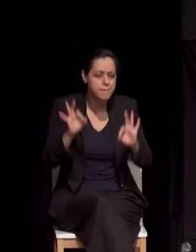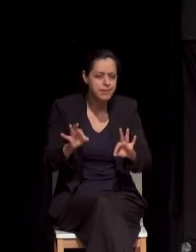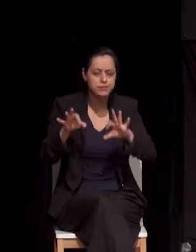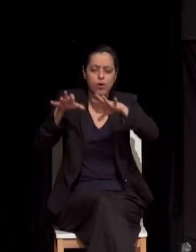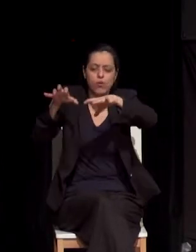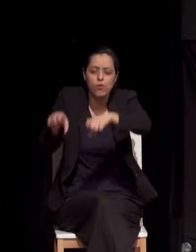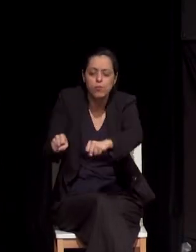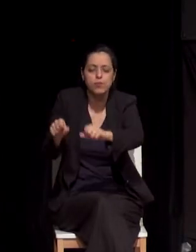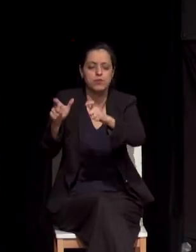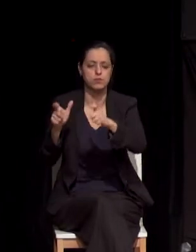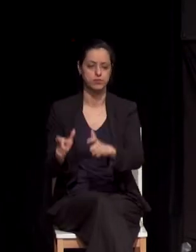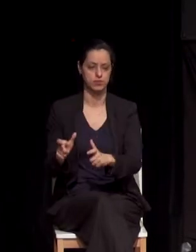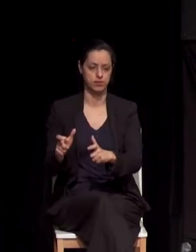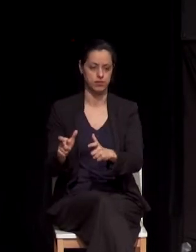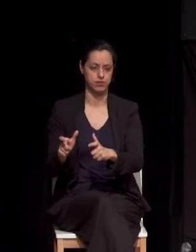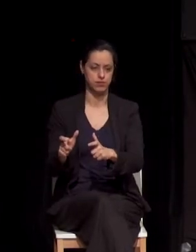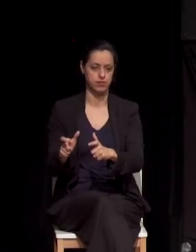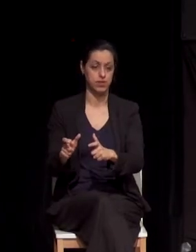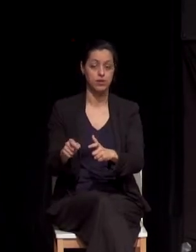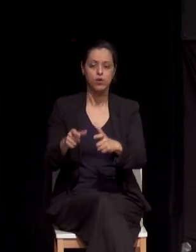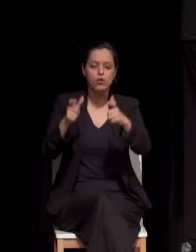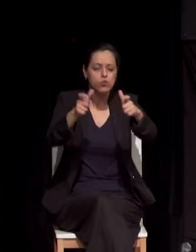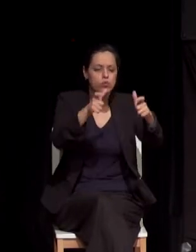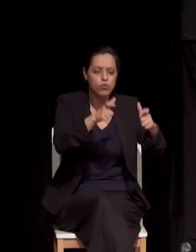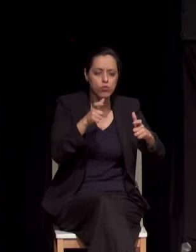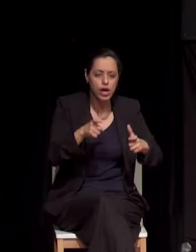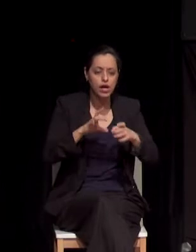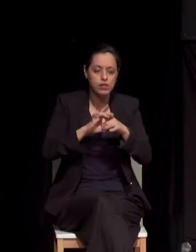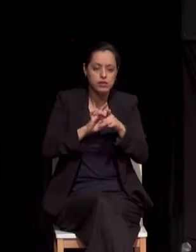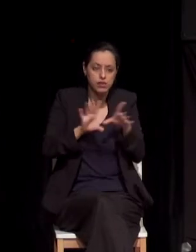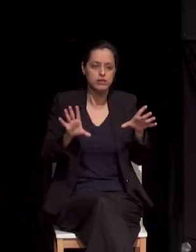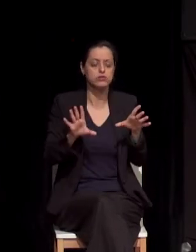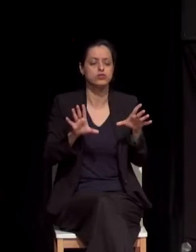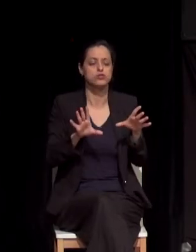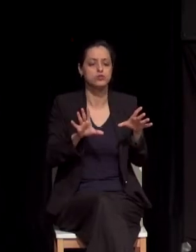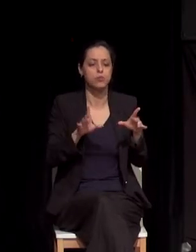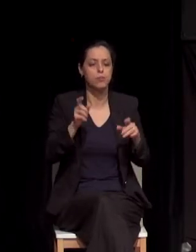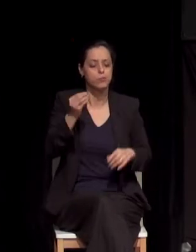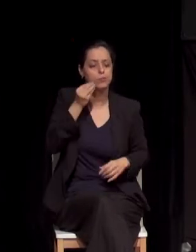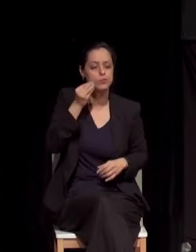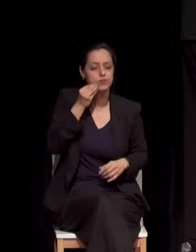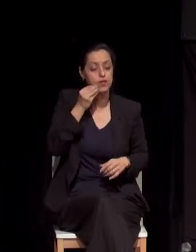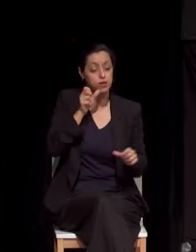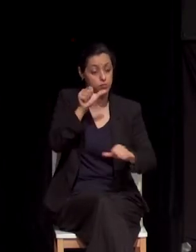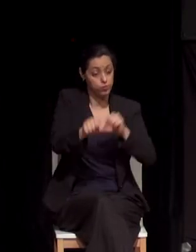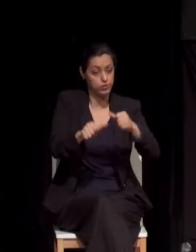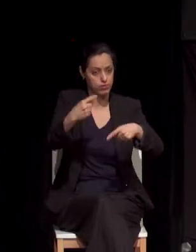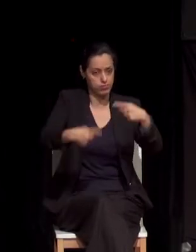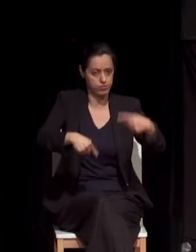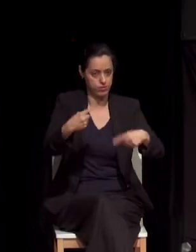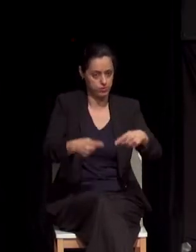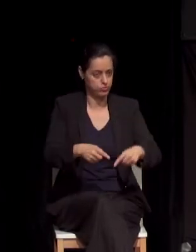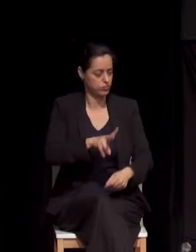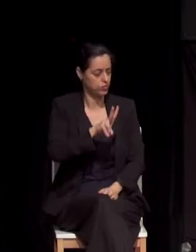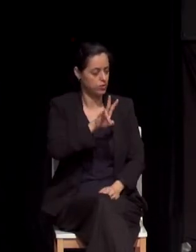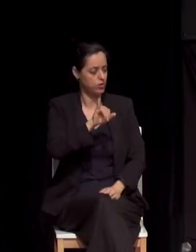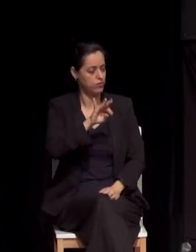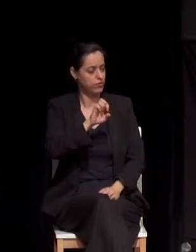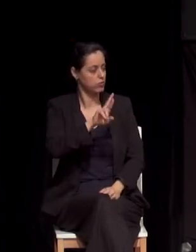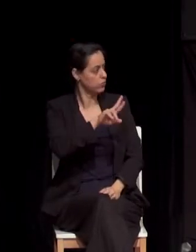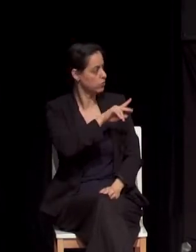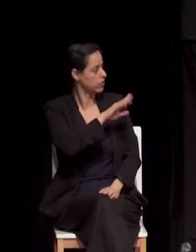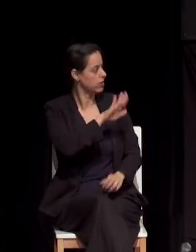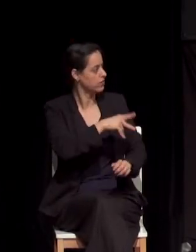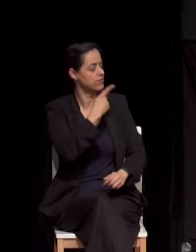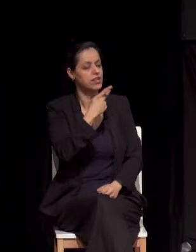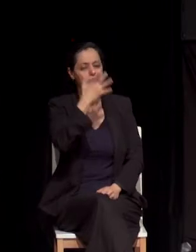em que a agência da transformação dessas políticas seja realmente possível. O Vitor citou que, às vezes, as pessoas estranham